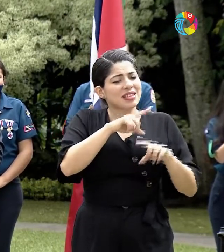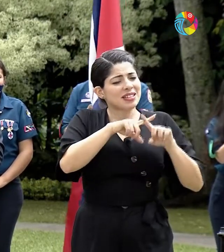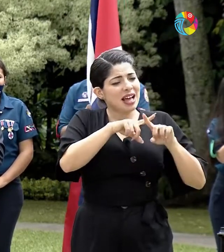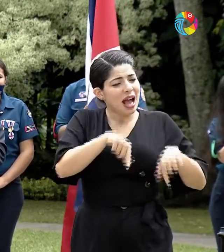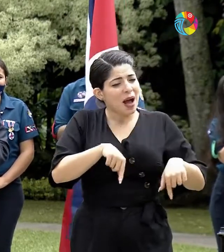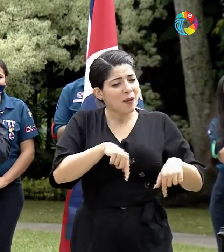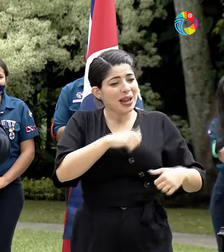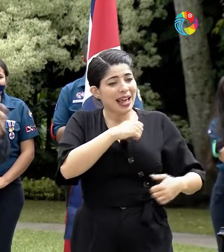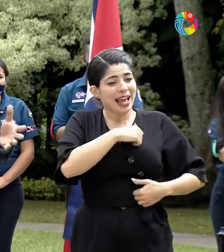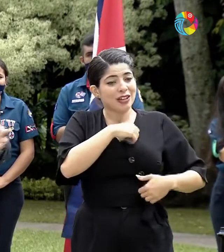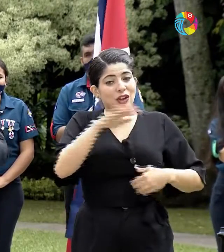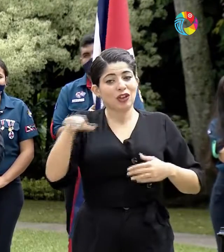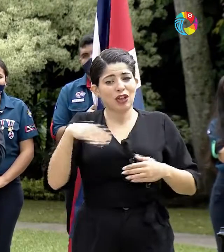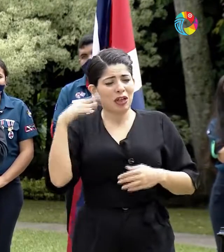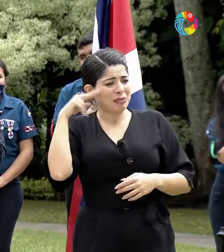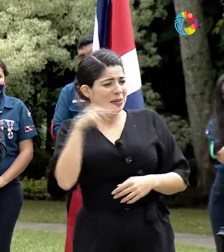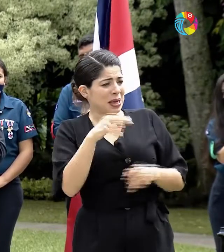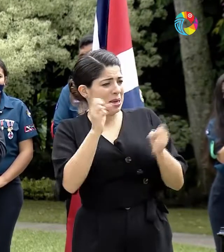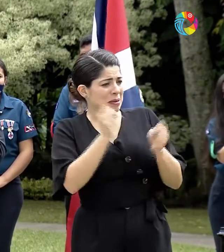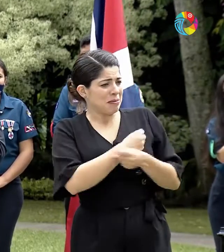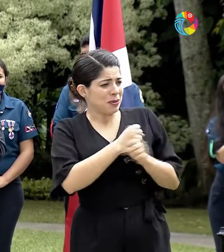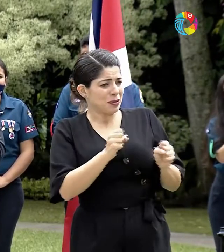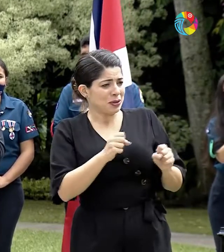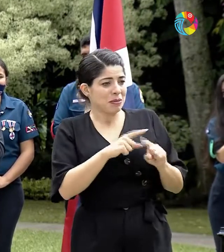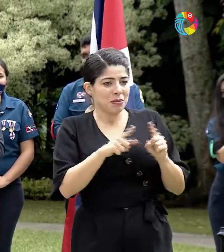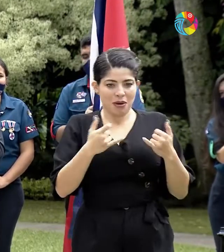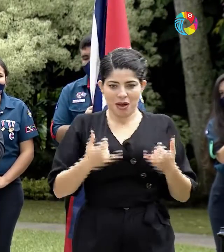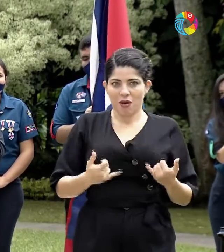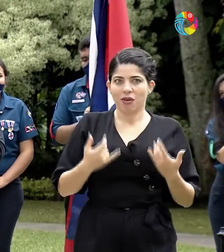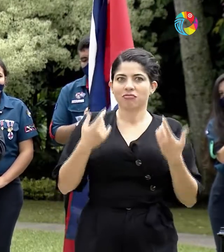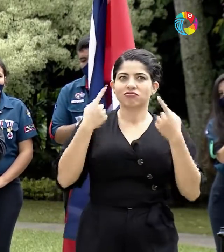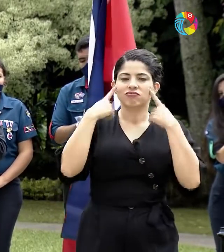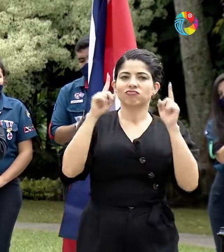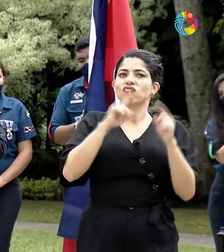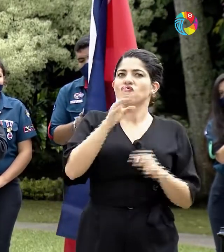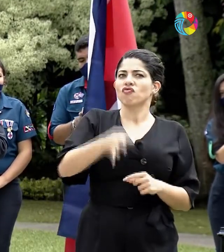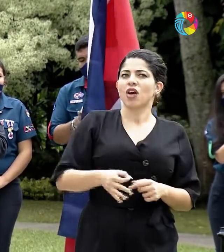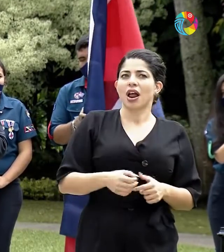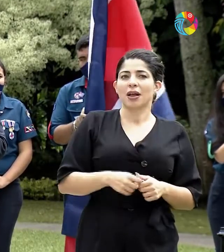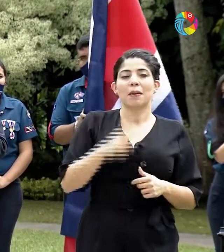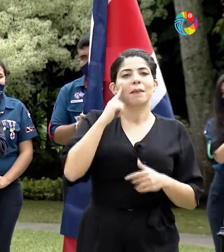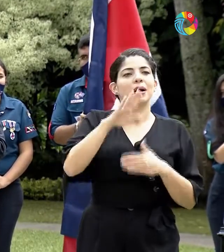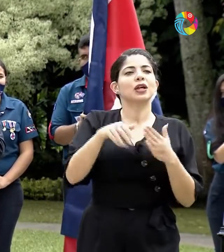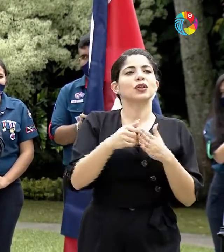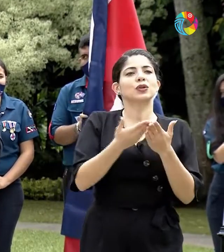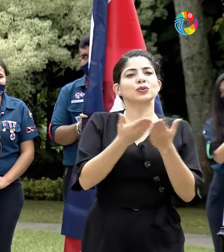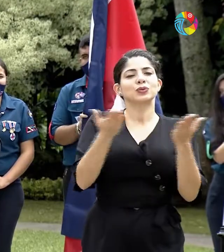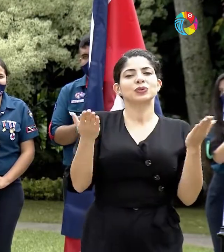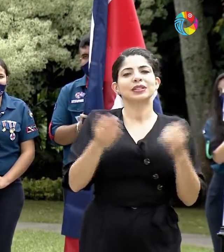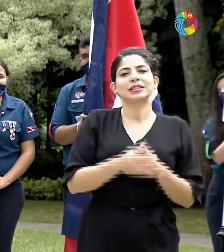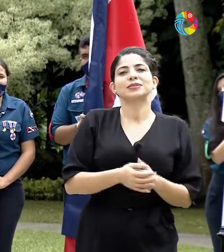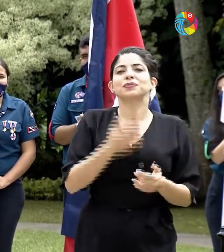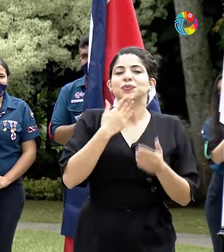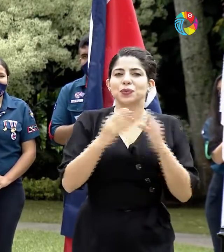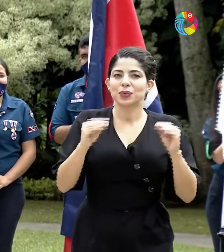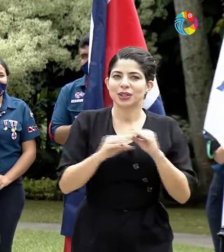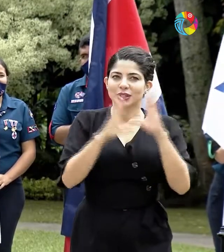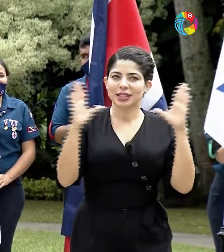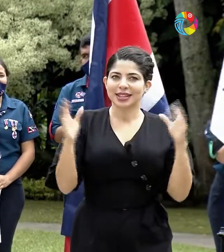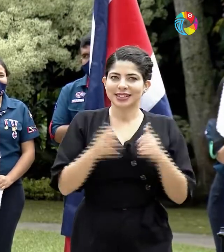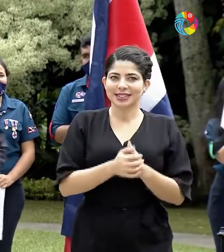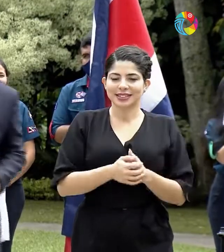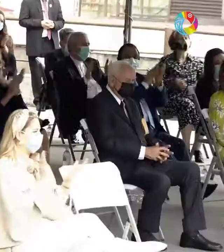era imposible. Hoy, una gran realidad. A todas y a todos, muy buenos días.